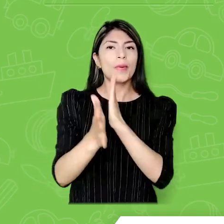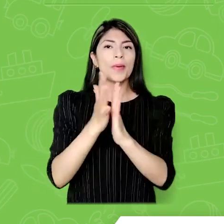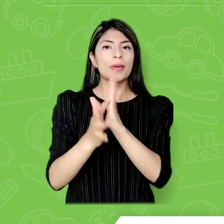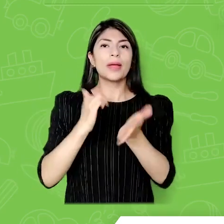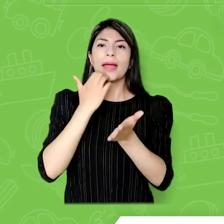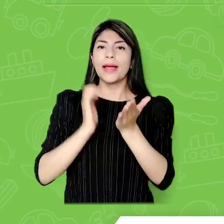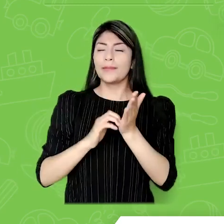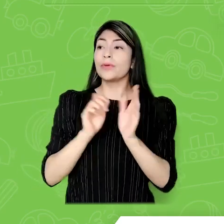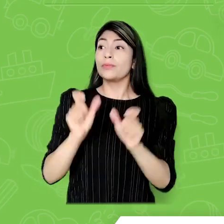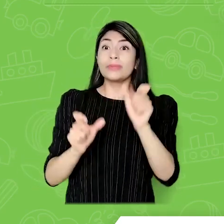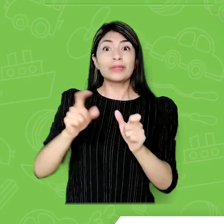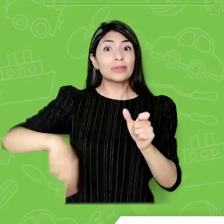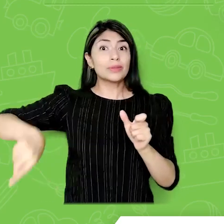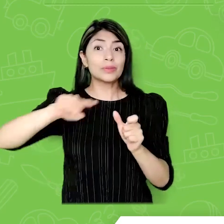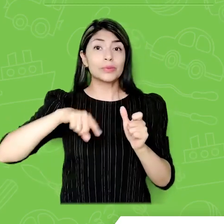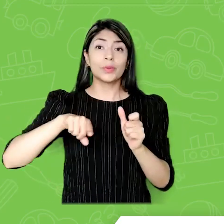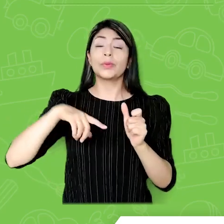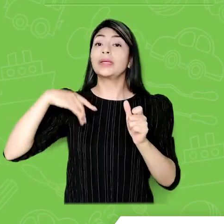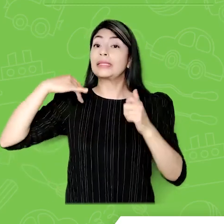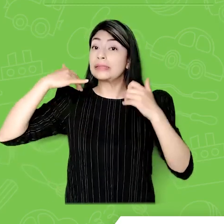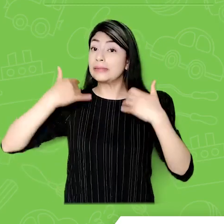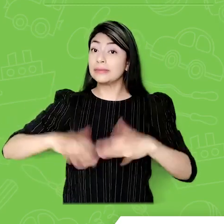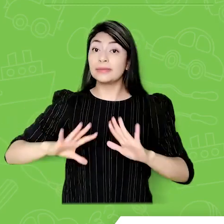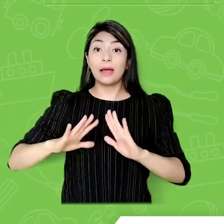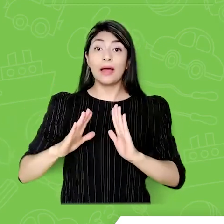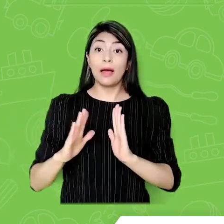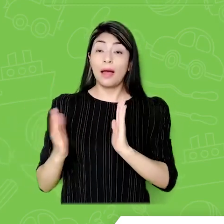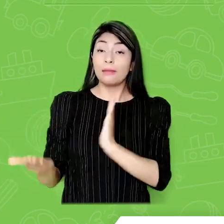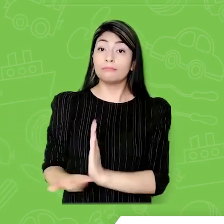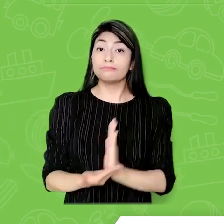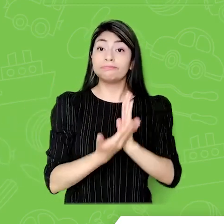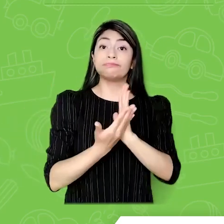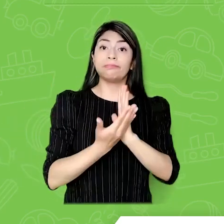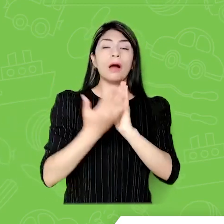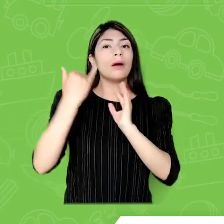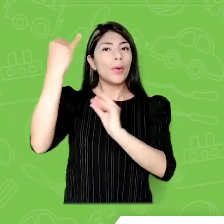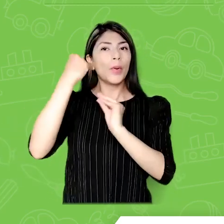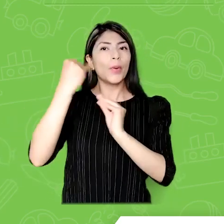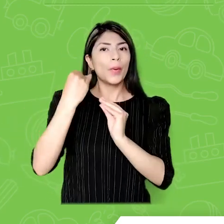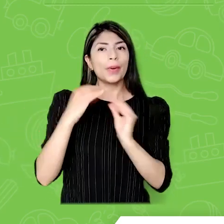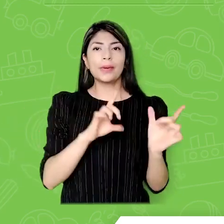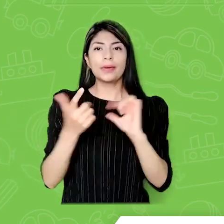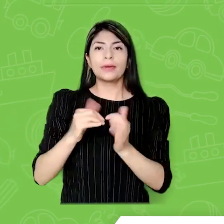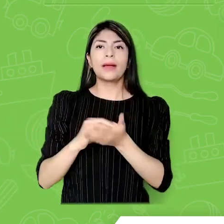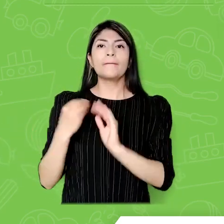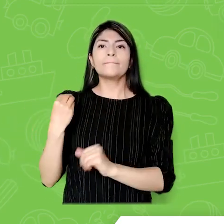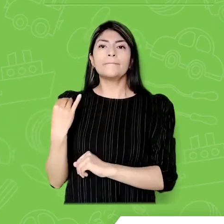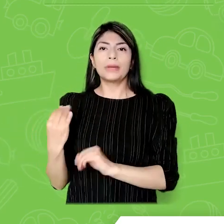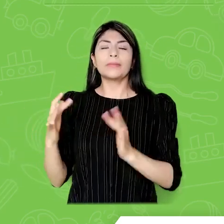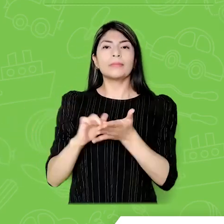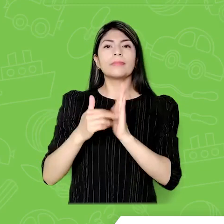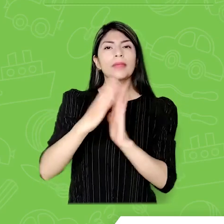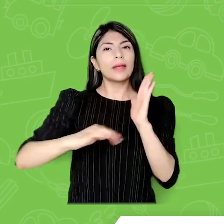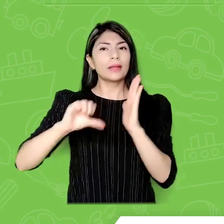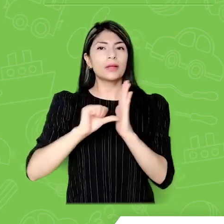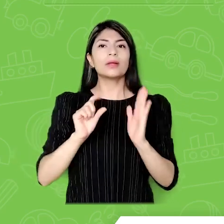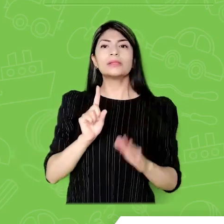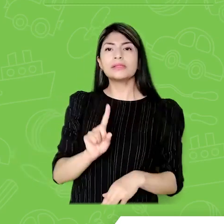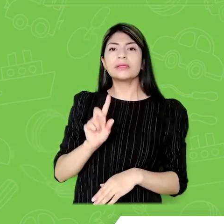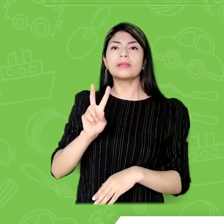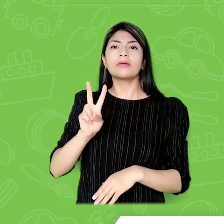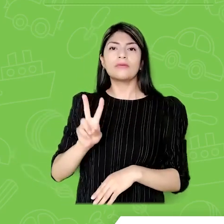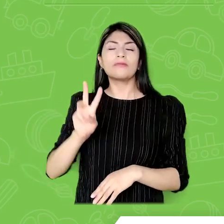su programa formativo, siempre y cuando no se trate de los casos previstos en el artículo 128 de la Ley